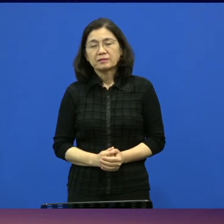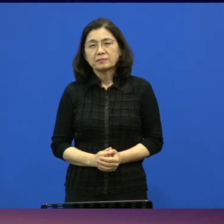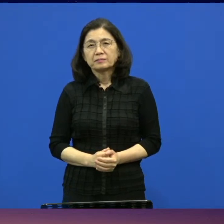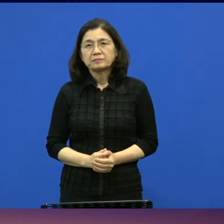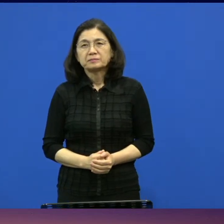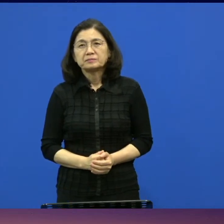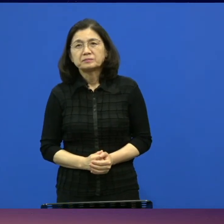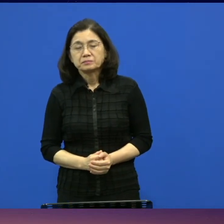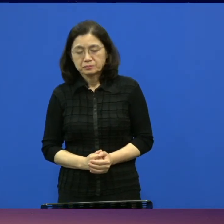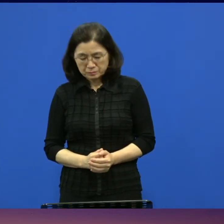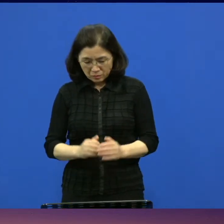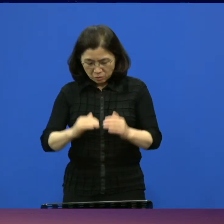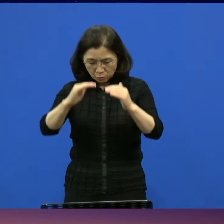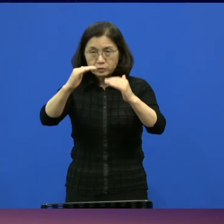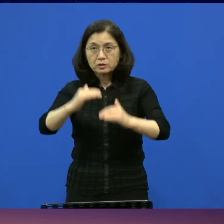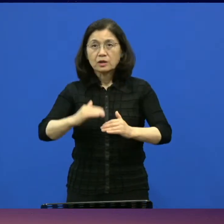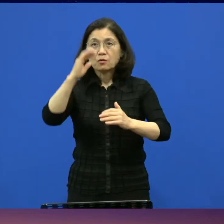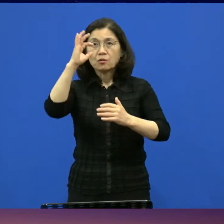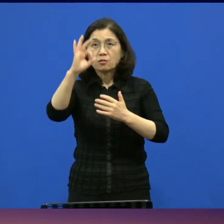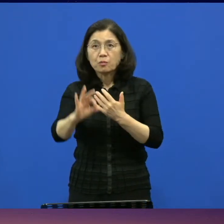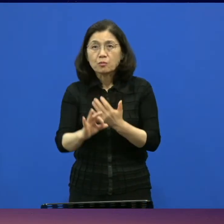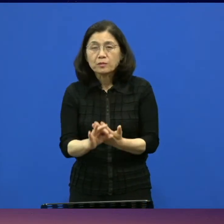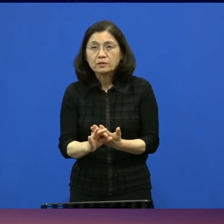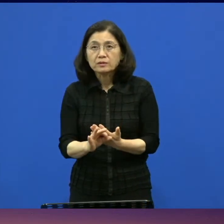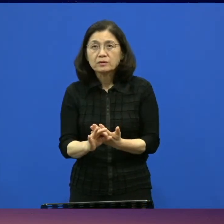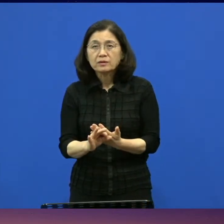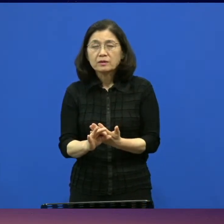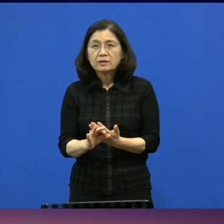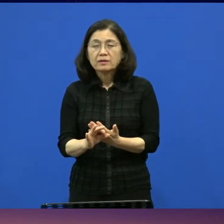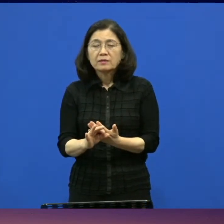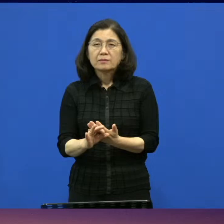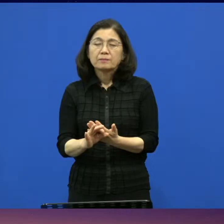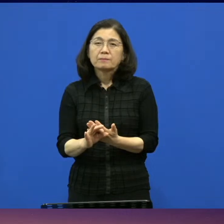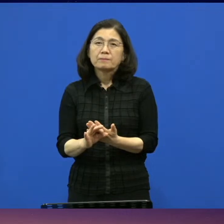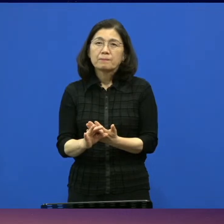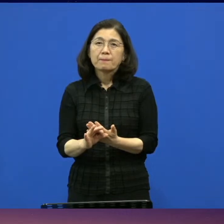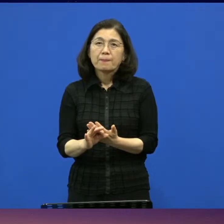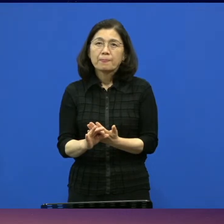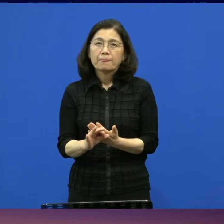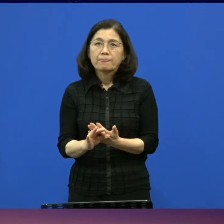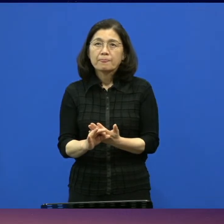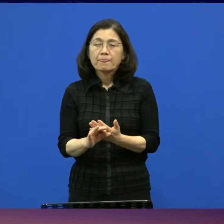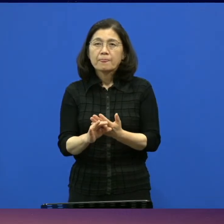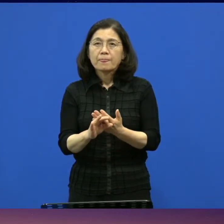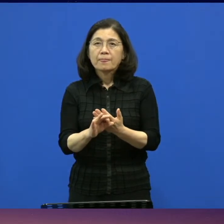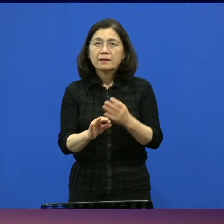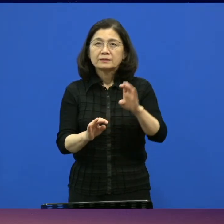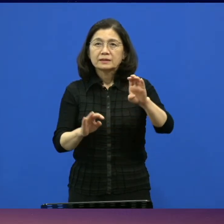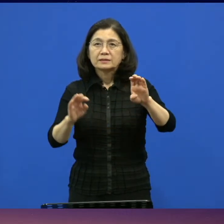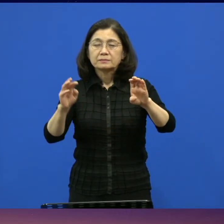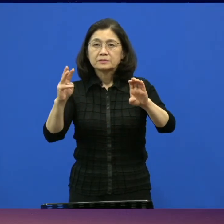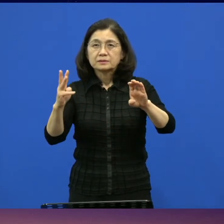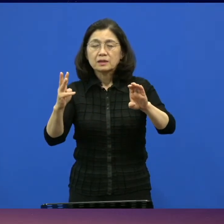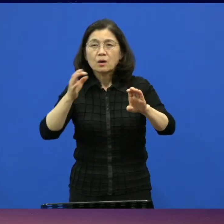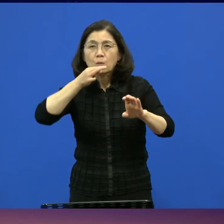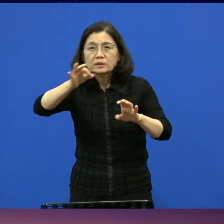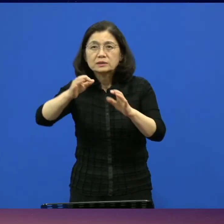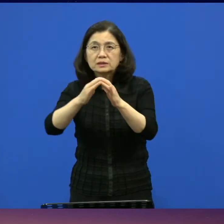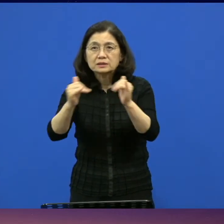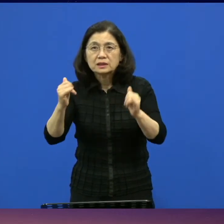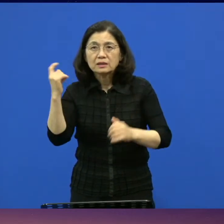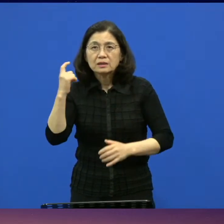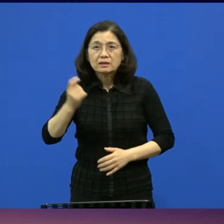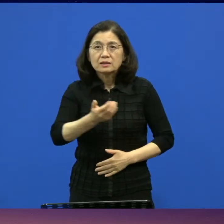있는 거죠. 본문에 너무 여러분 신약과 구약이 일치를 이루고 있습니다. 3절에 보니까 외치는 자의 소리여 이르되